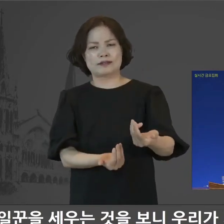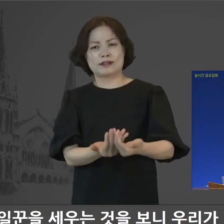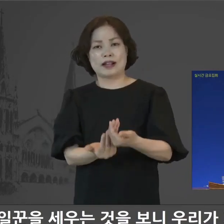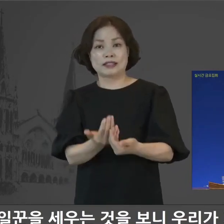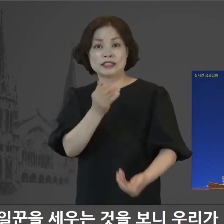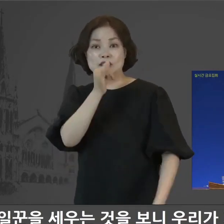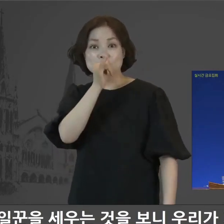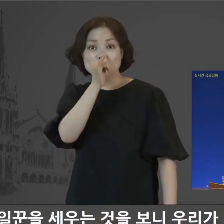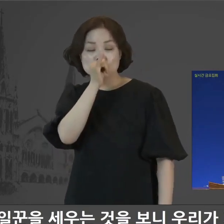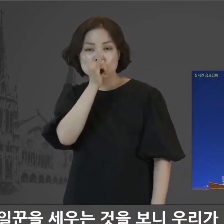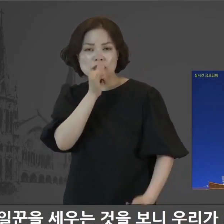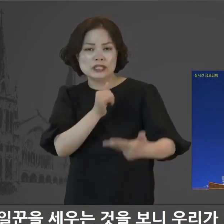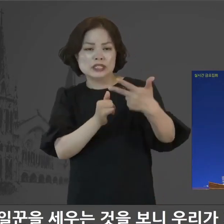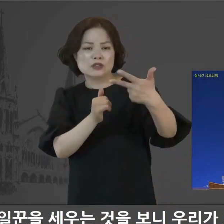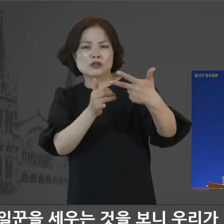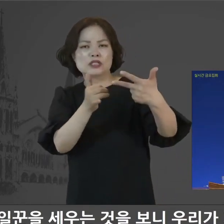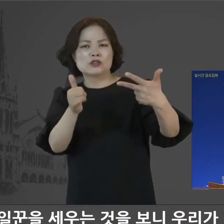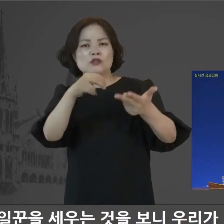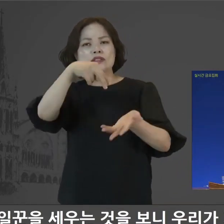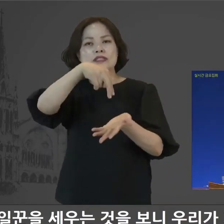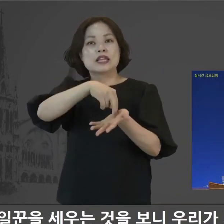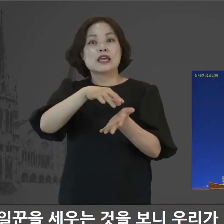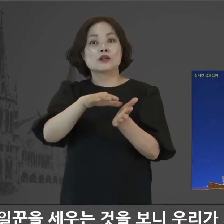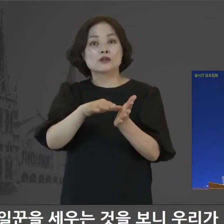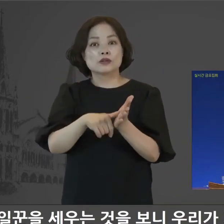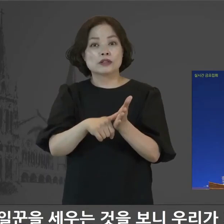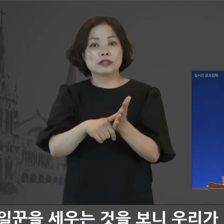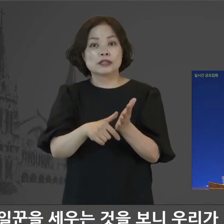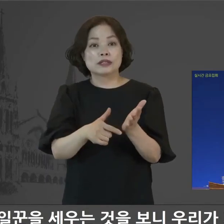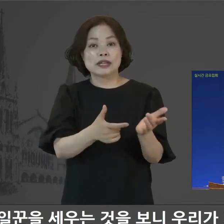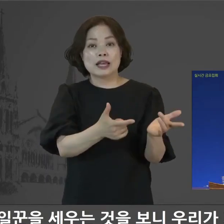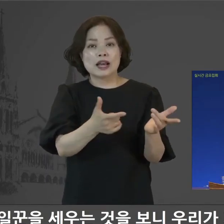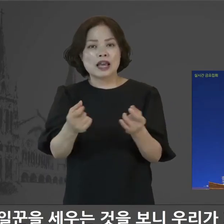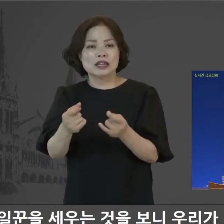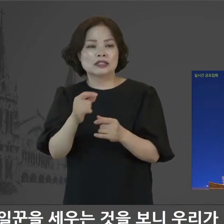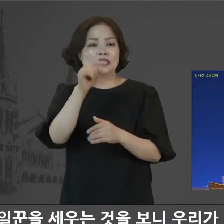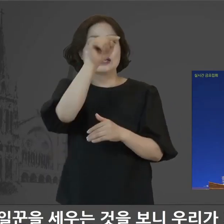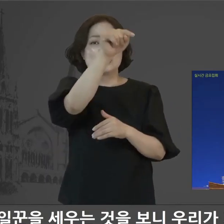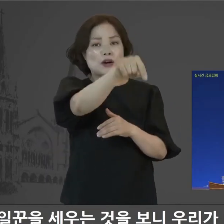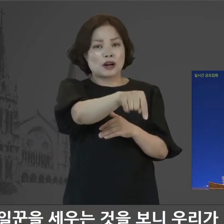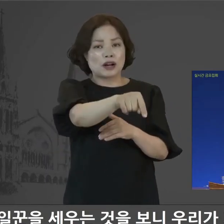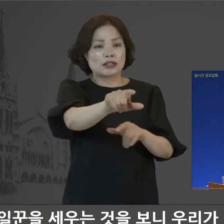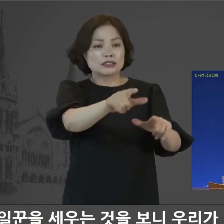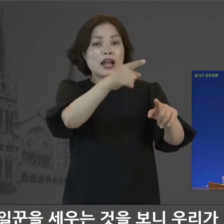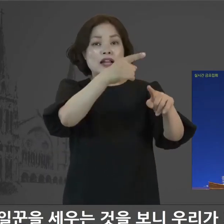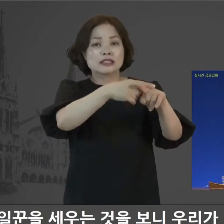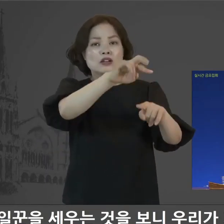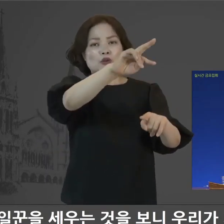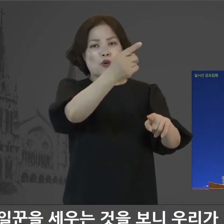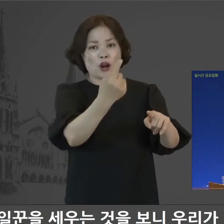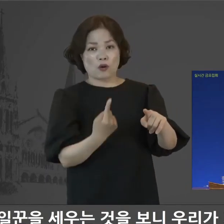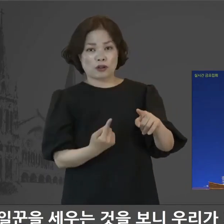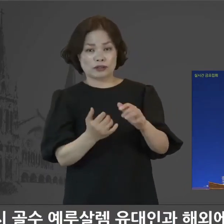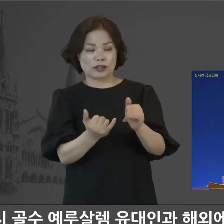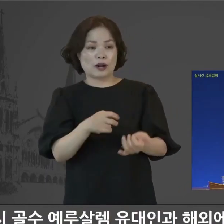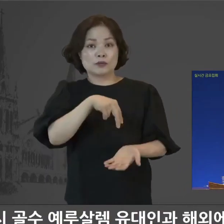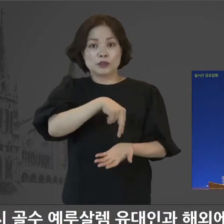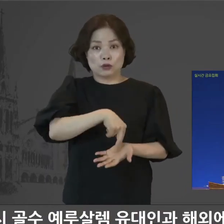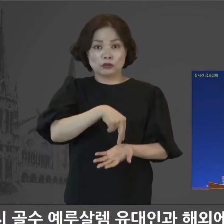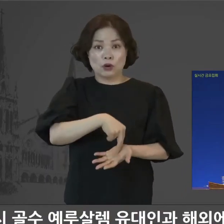건데, 7 일꾼을 세울 때 다 해외에 살다가 돌아온 사람들을 죄다 세우는